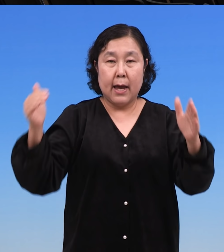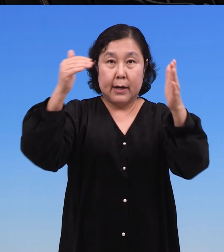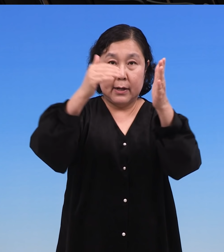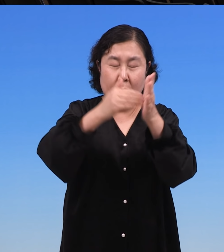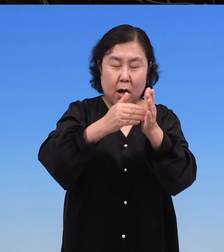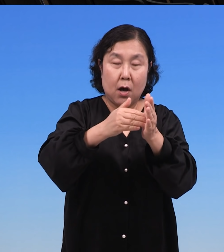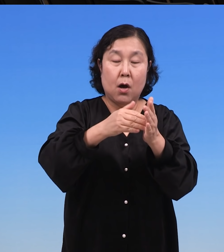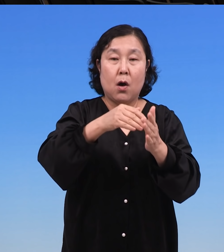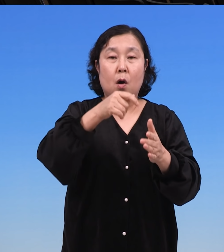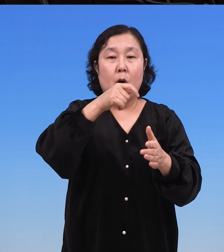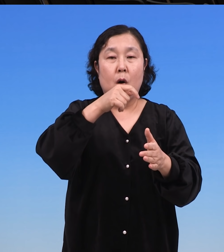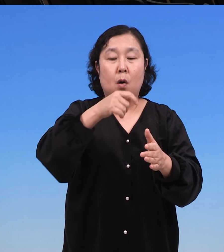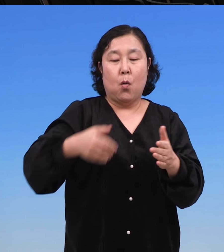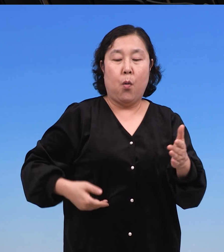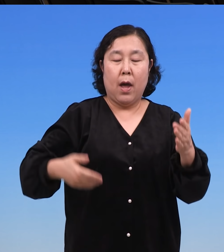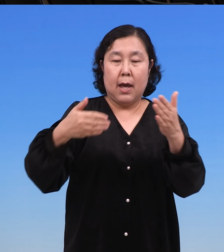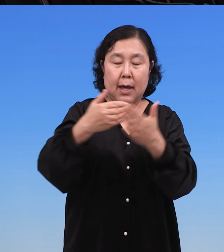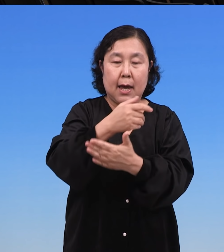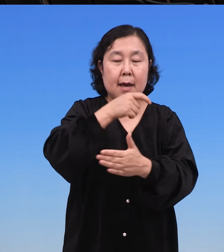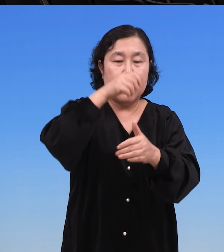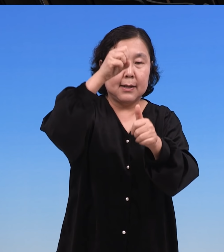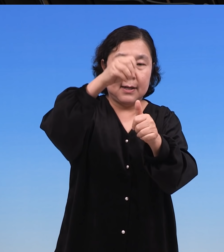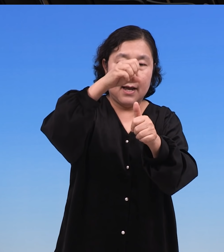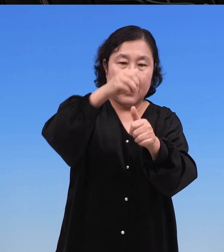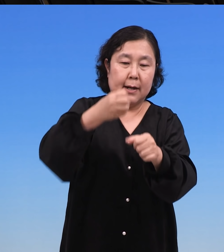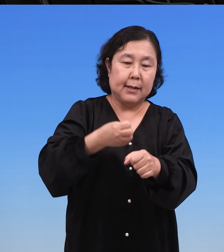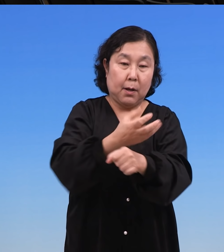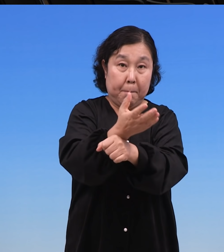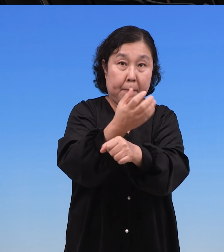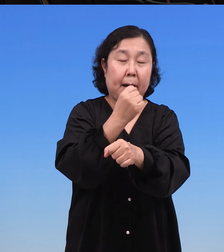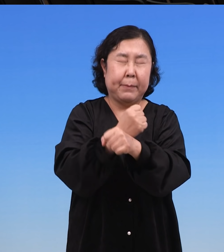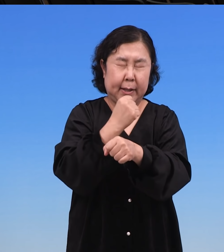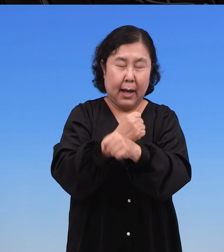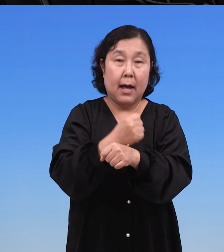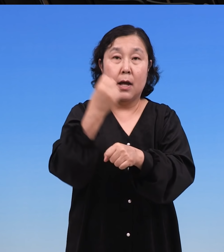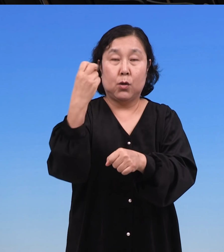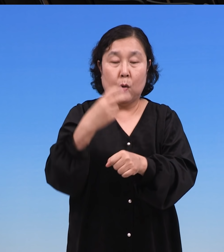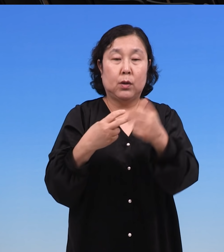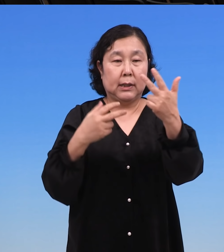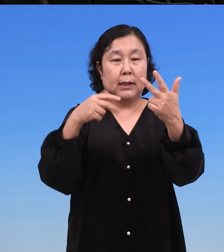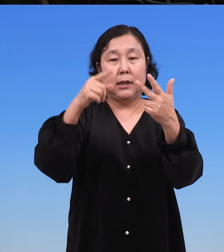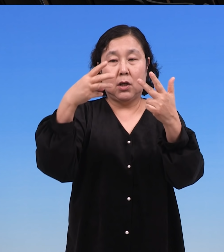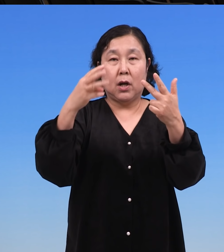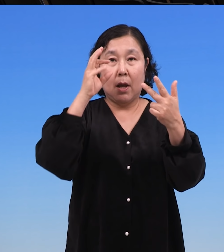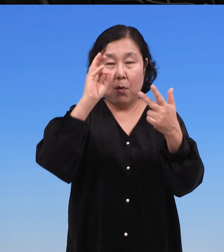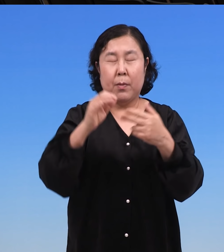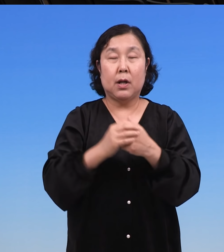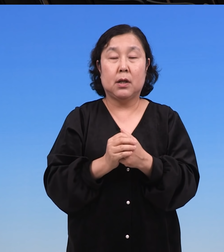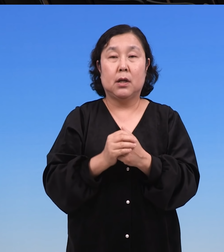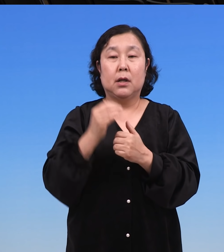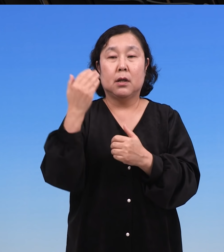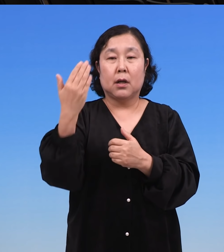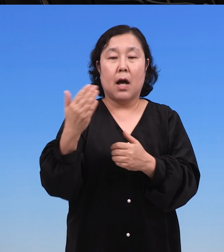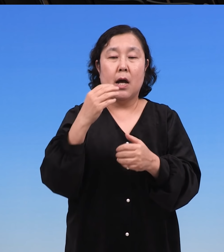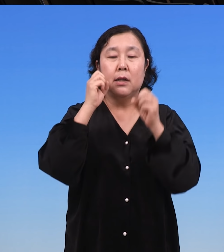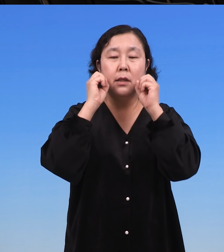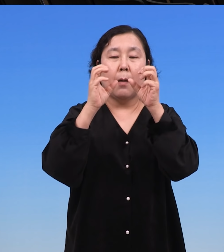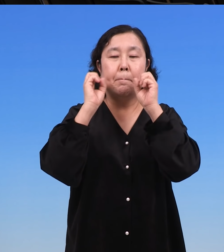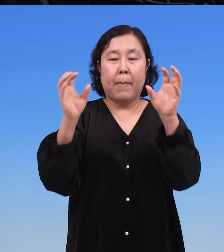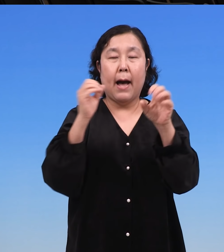죄 사함을 받게 하는 회개의 세례를 전파하니, 여기에 전파하니가 나오고요. 또 7절입니다.